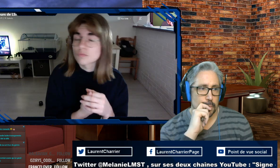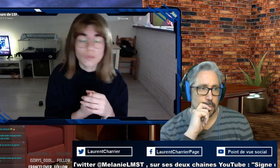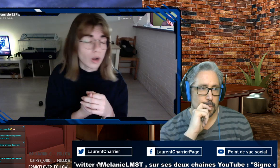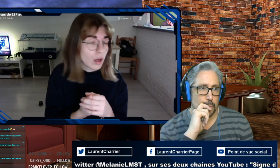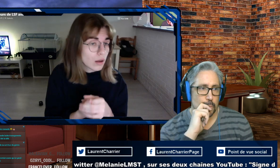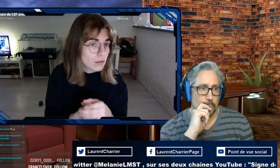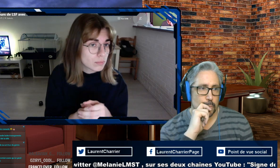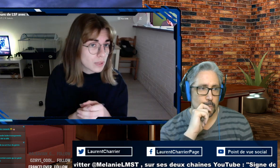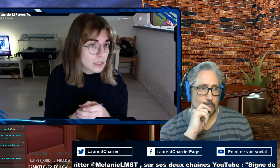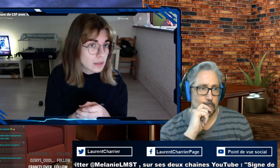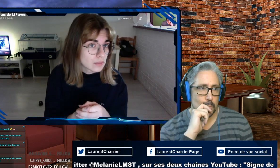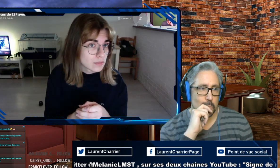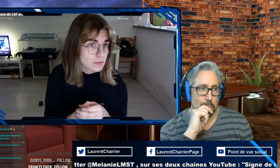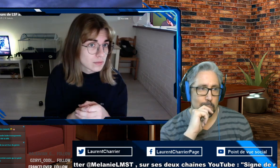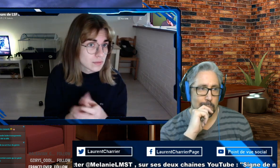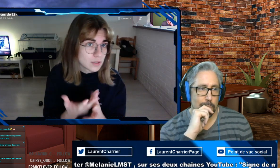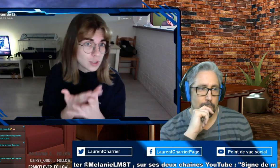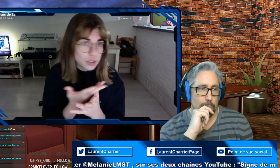Voilà.